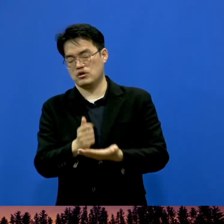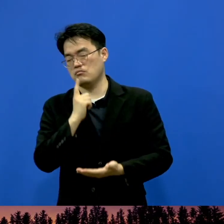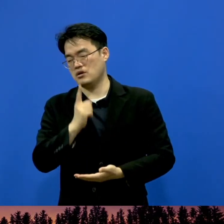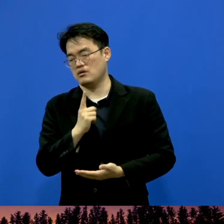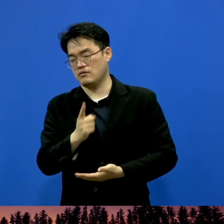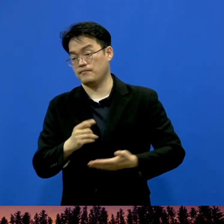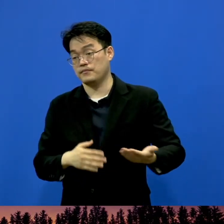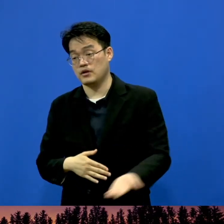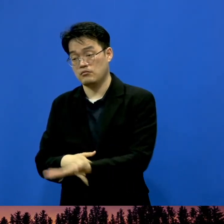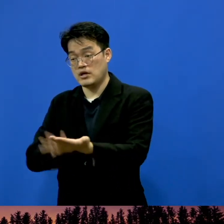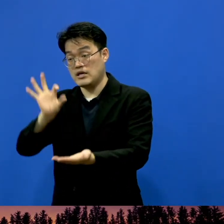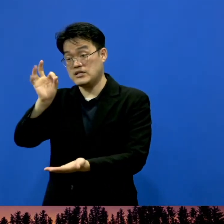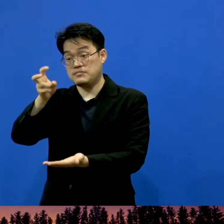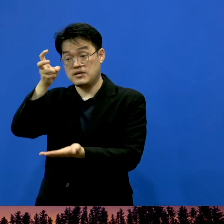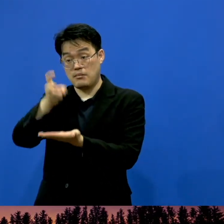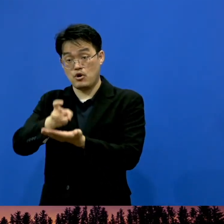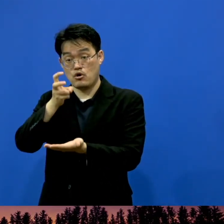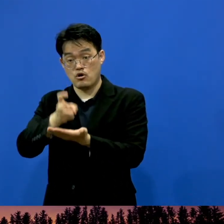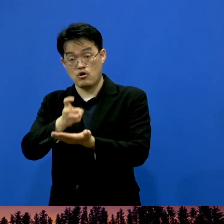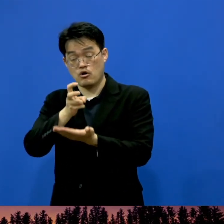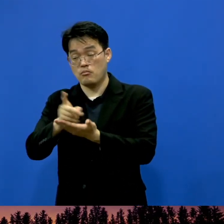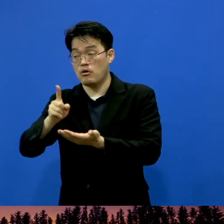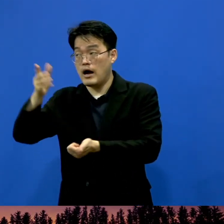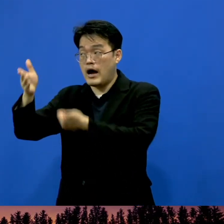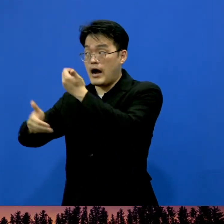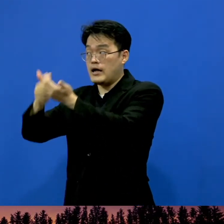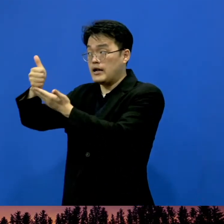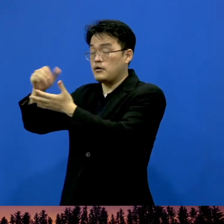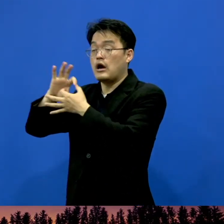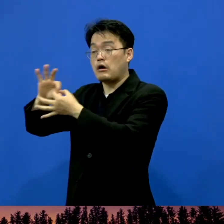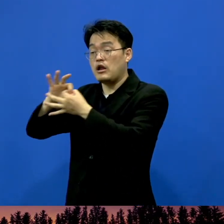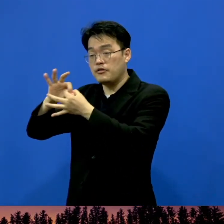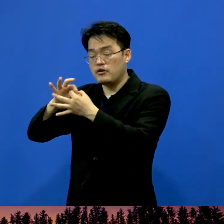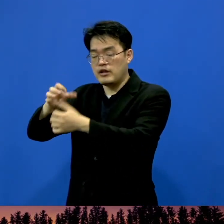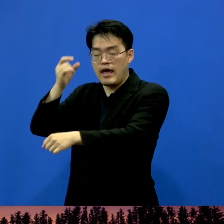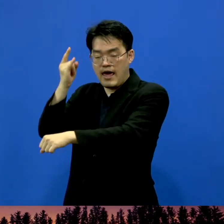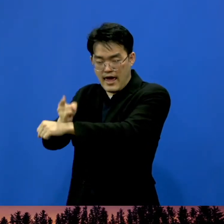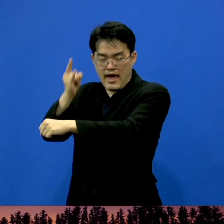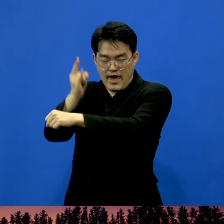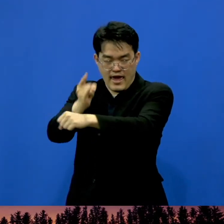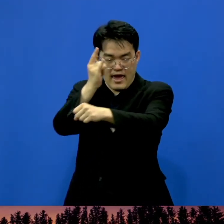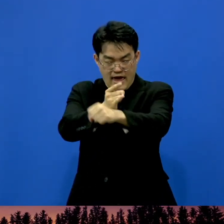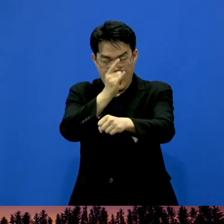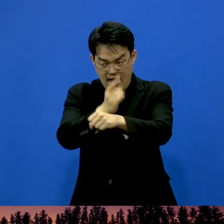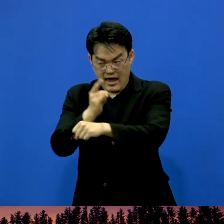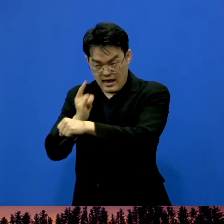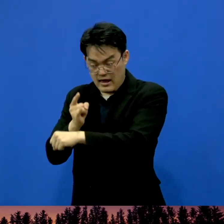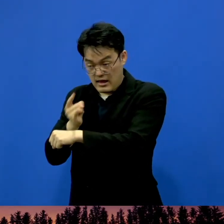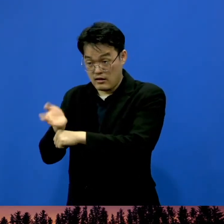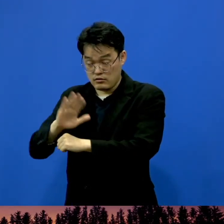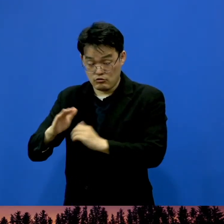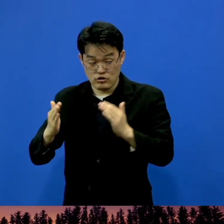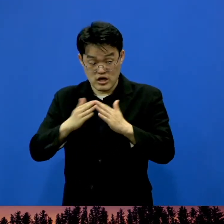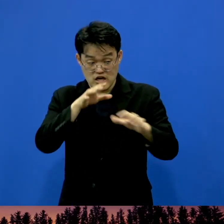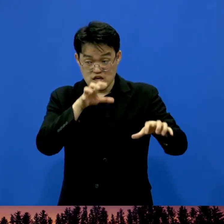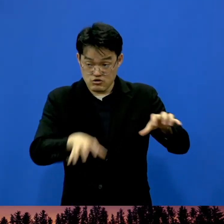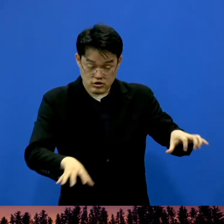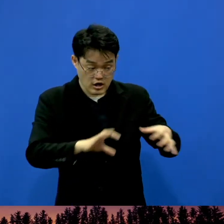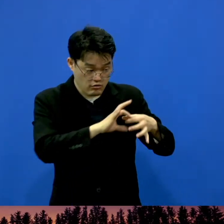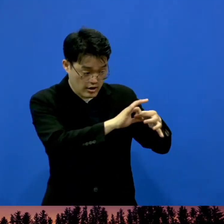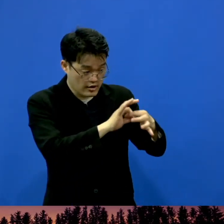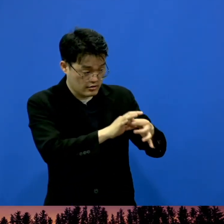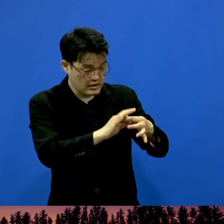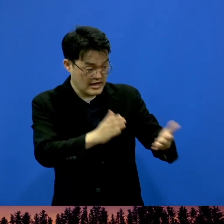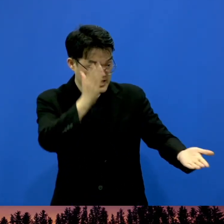하라. 근데 하지 말라 하라고 하는 것은 우리 이웃과의 관계된 하지 말라. 그죠? 도적질 하지